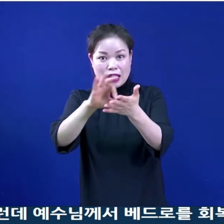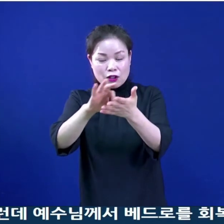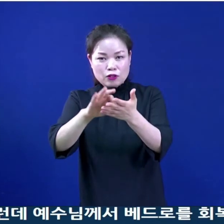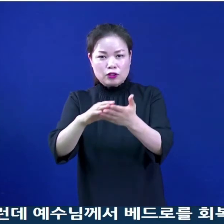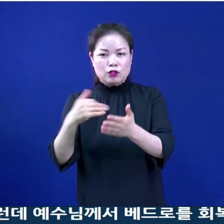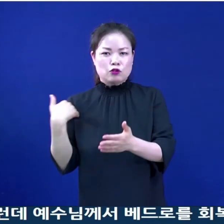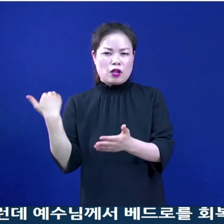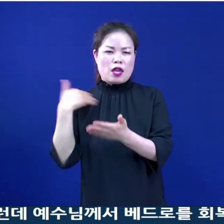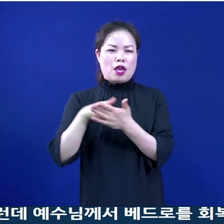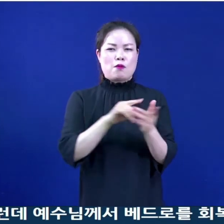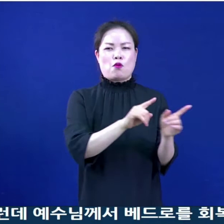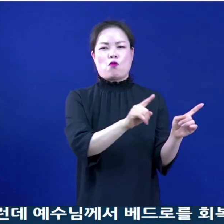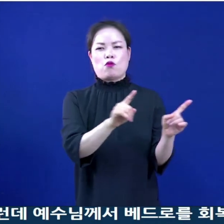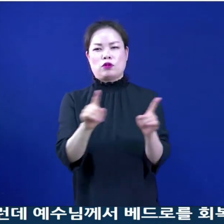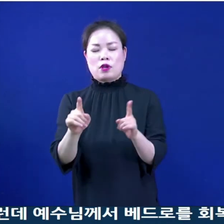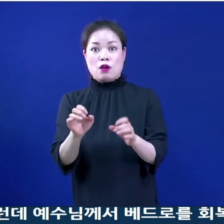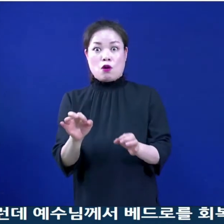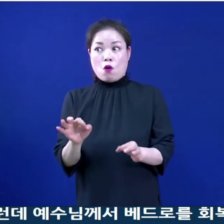주시는 회복이